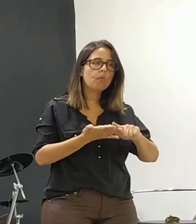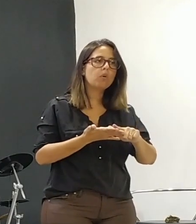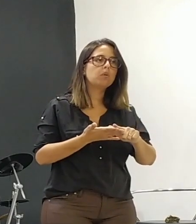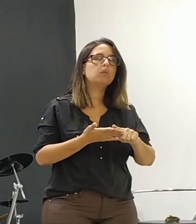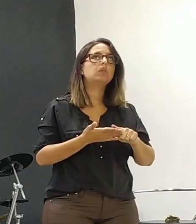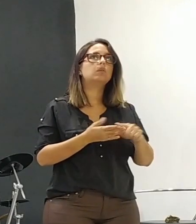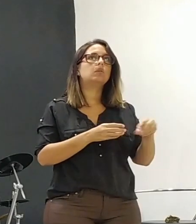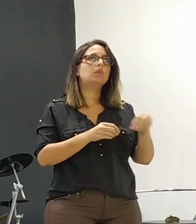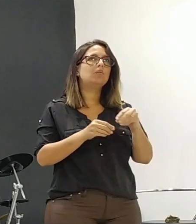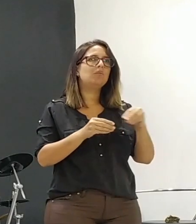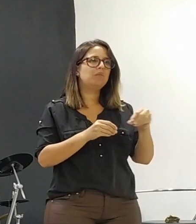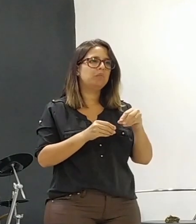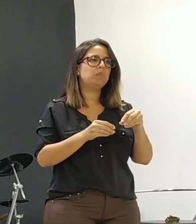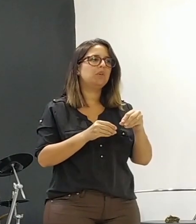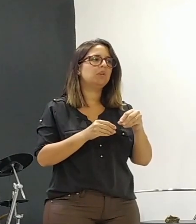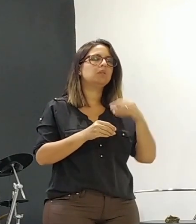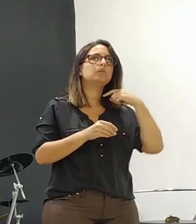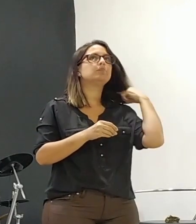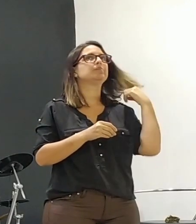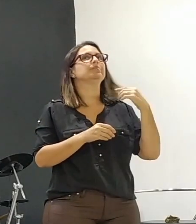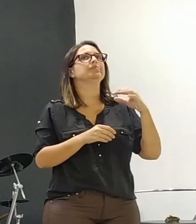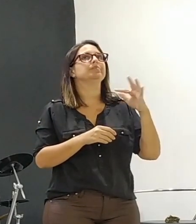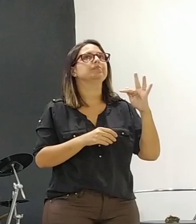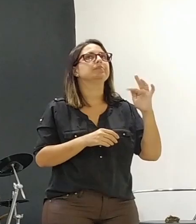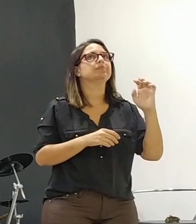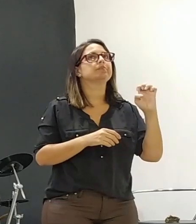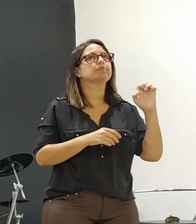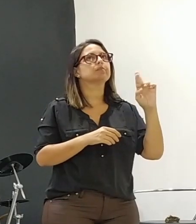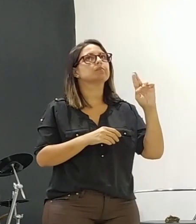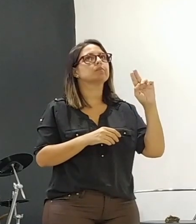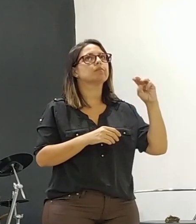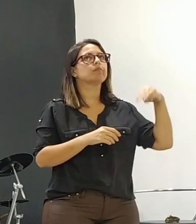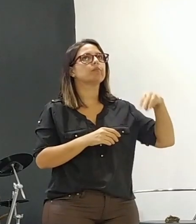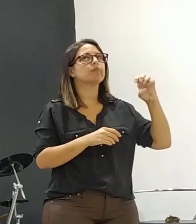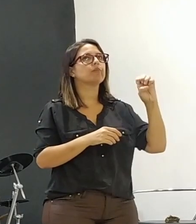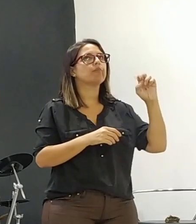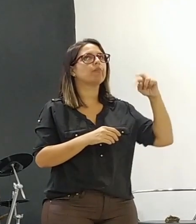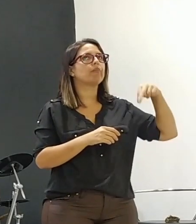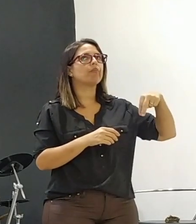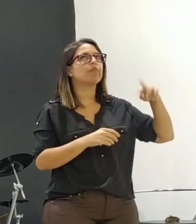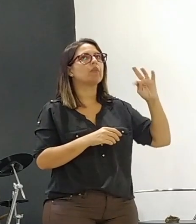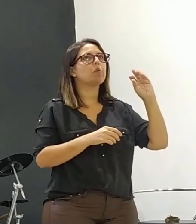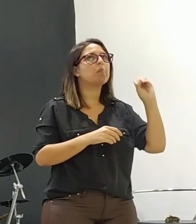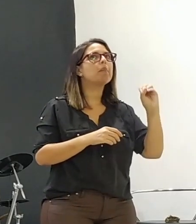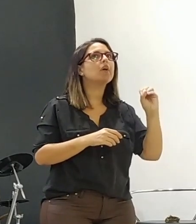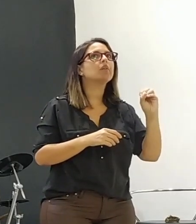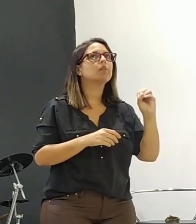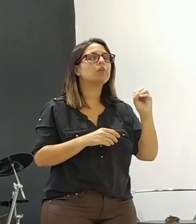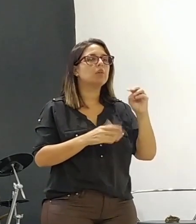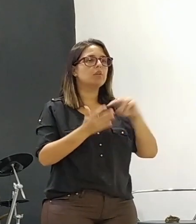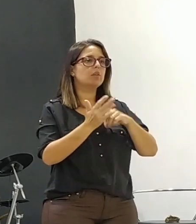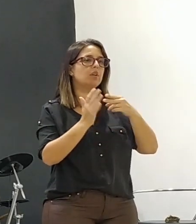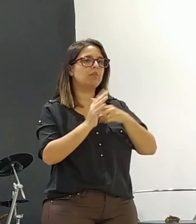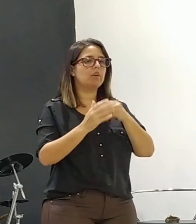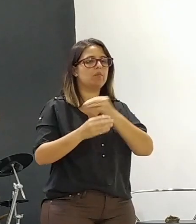pois, do fermento velho, para que sejais uma nova massa. Fermento velho, irmão, era um